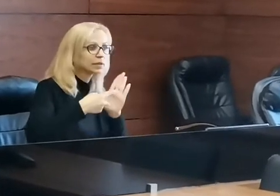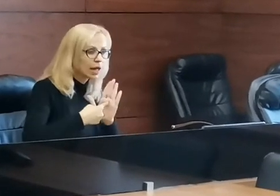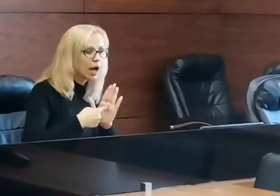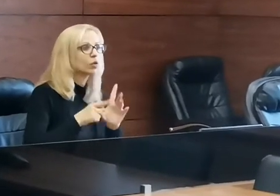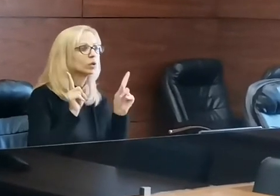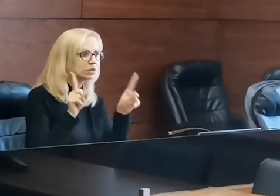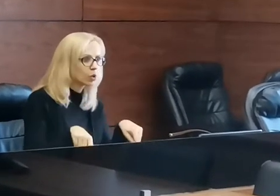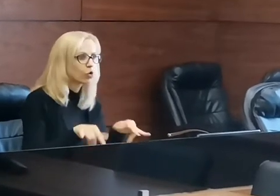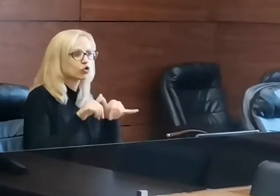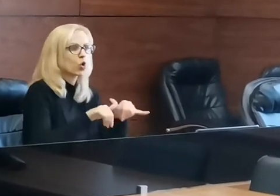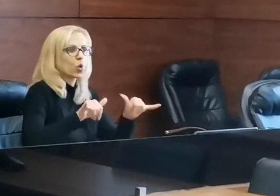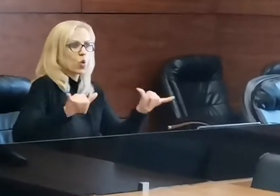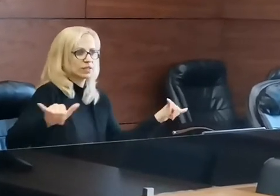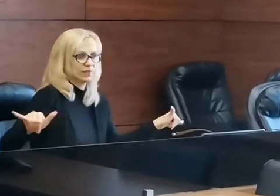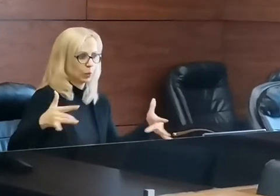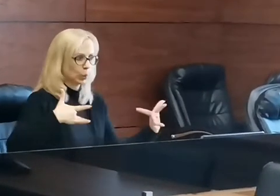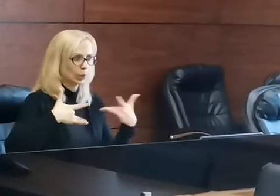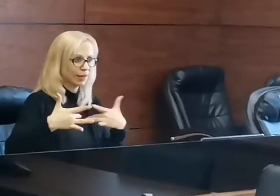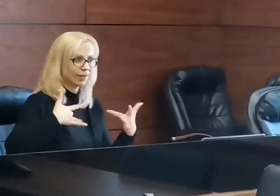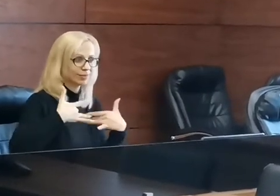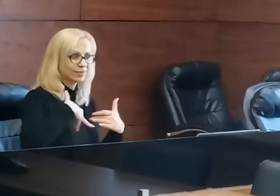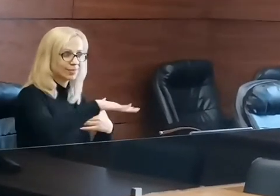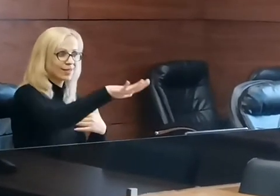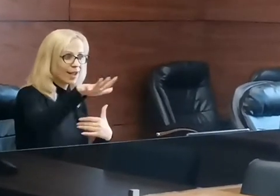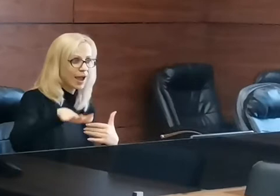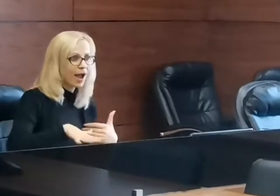розвиток подальшого театру і